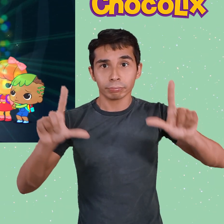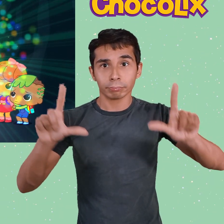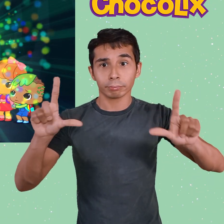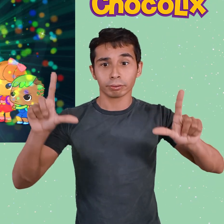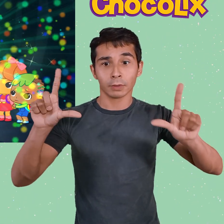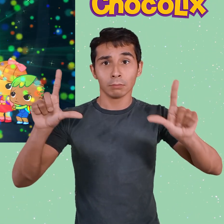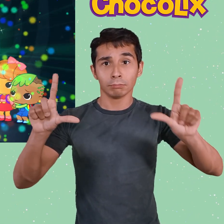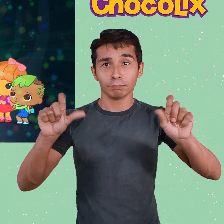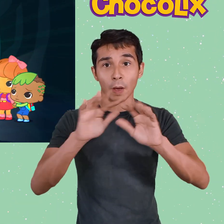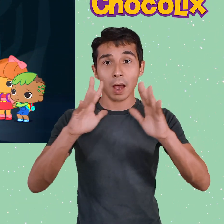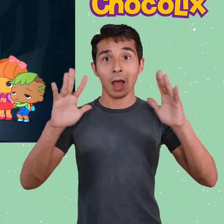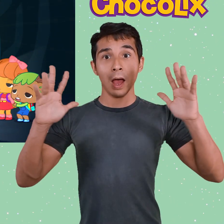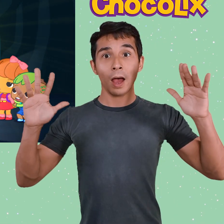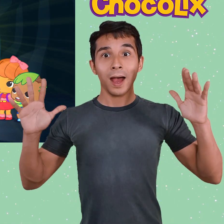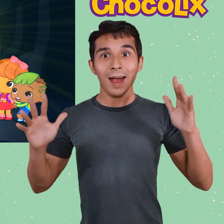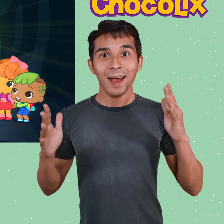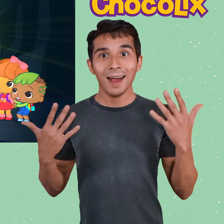O que está acontecendo?